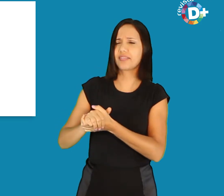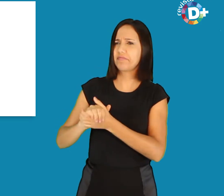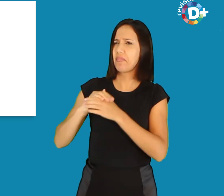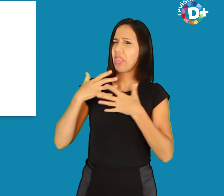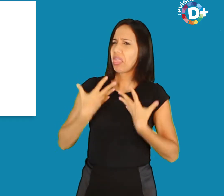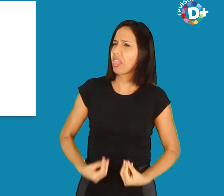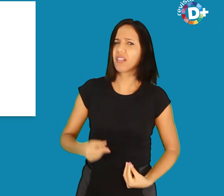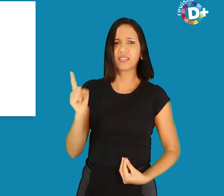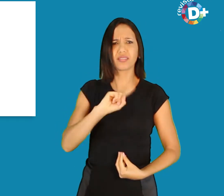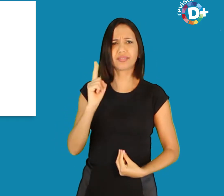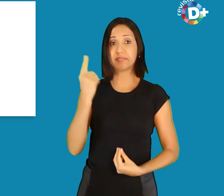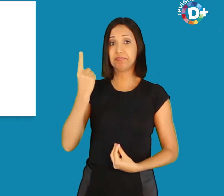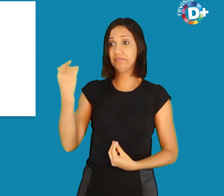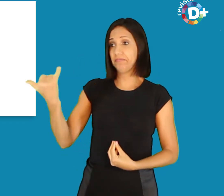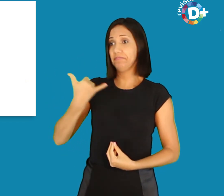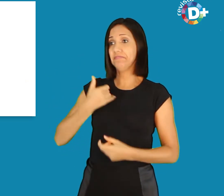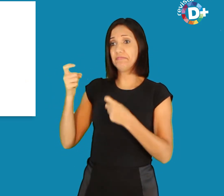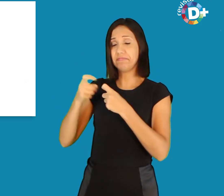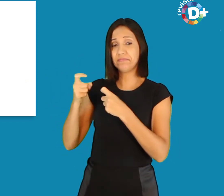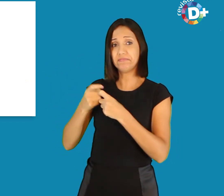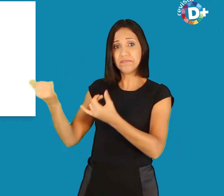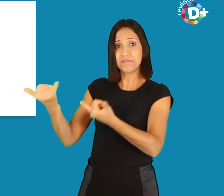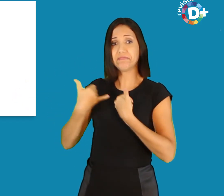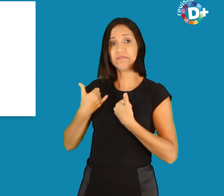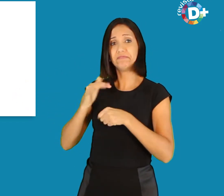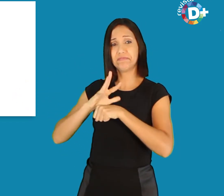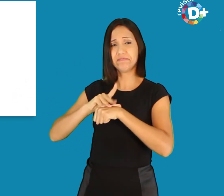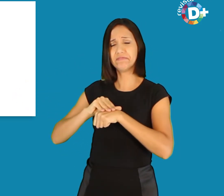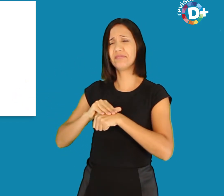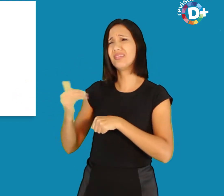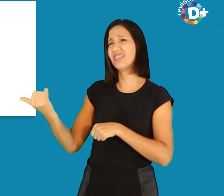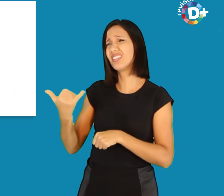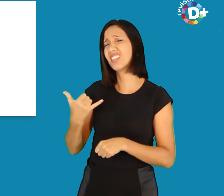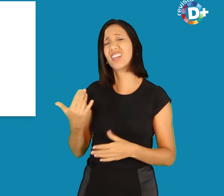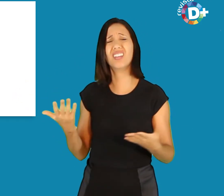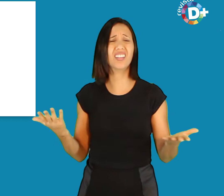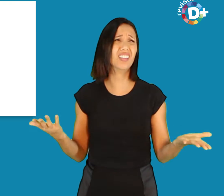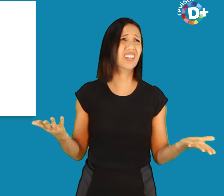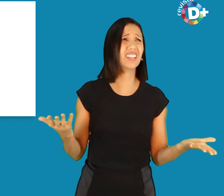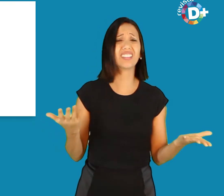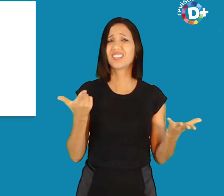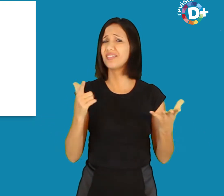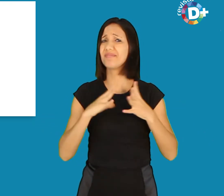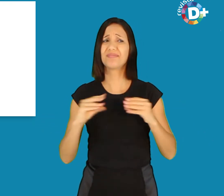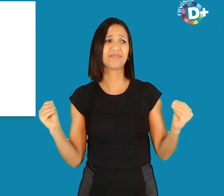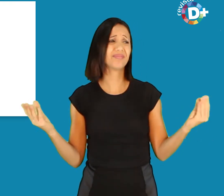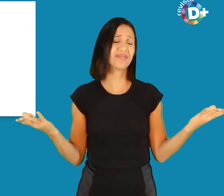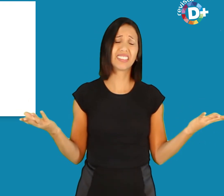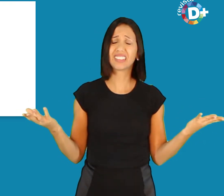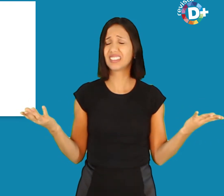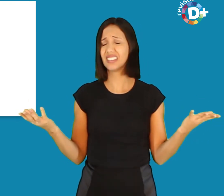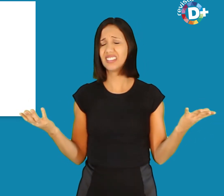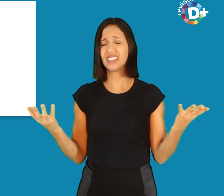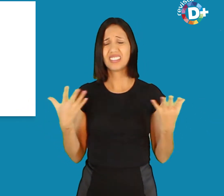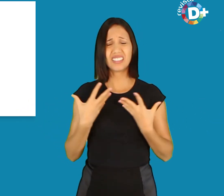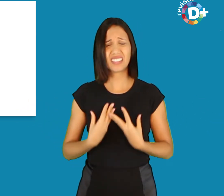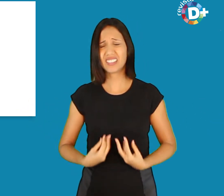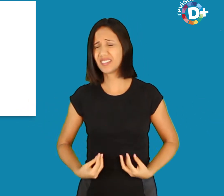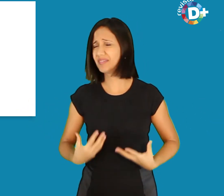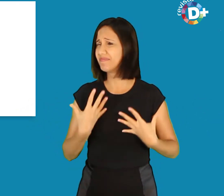para ligar para ele pois não havia clima para continuar a consulta chegando à sua casa deixou a esposa